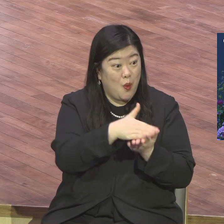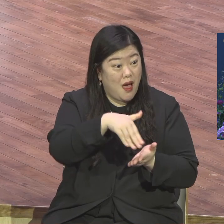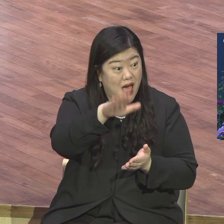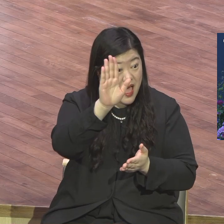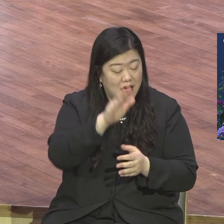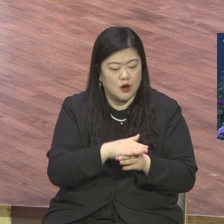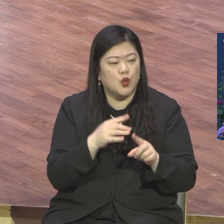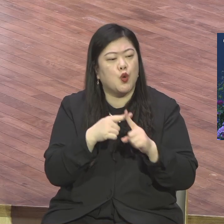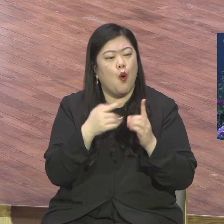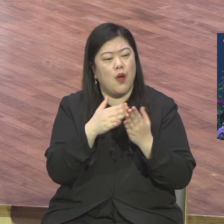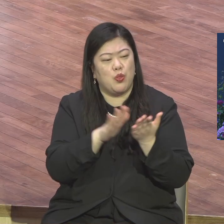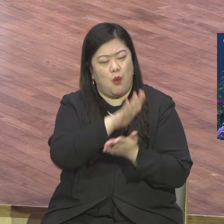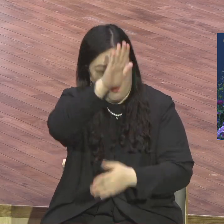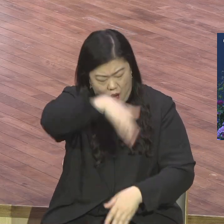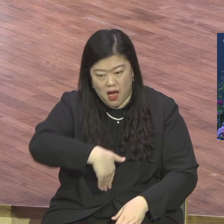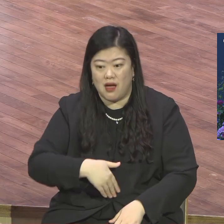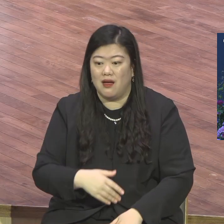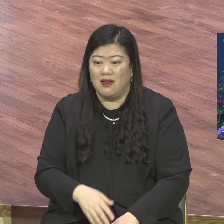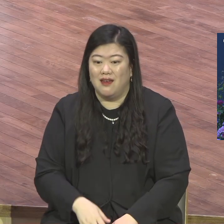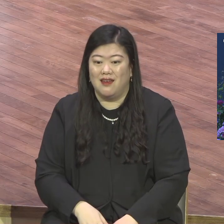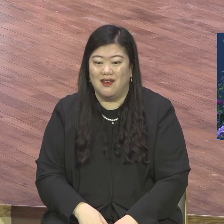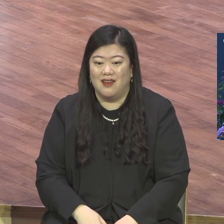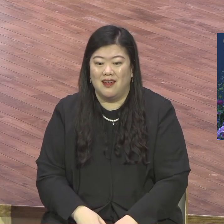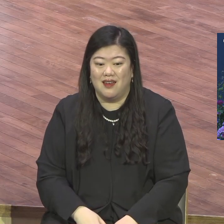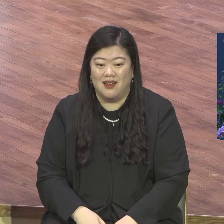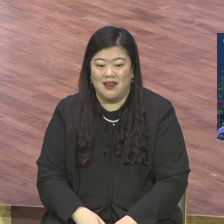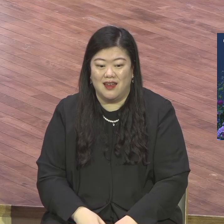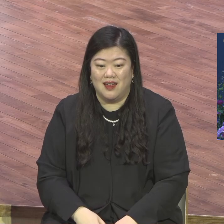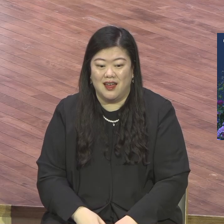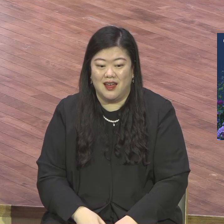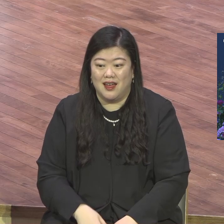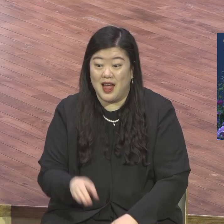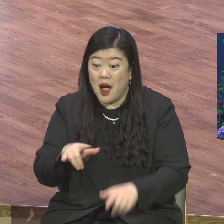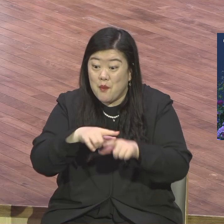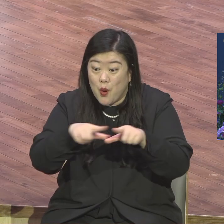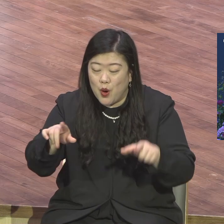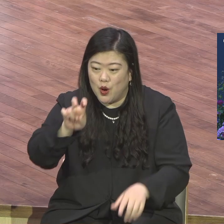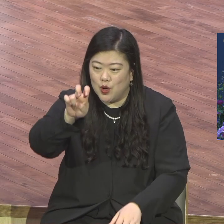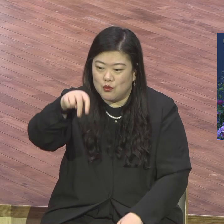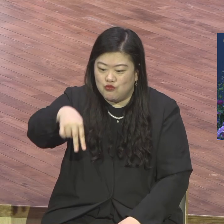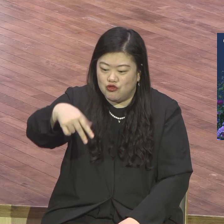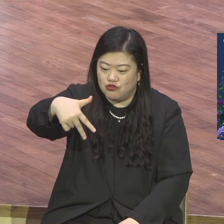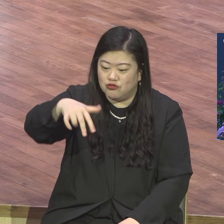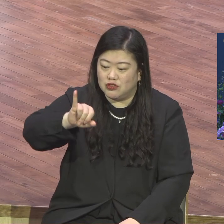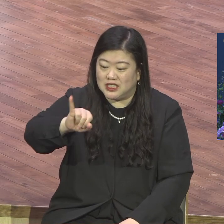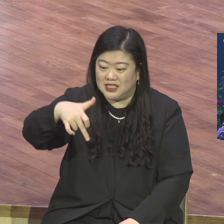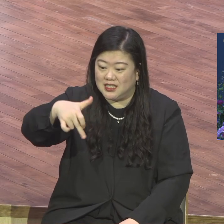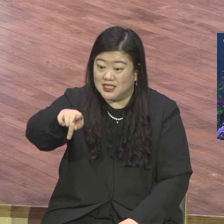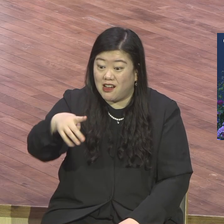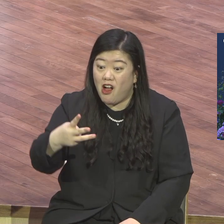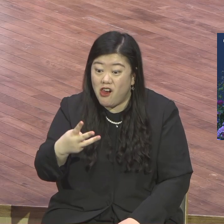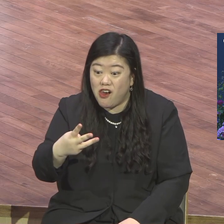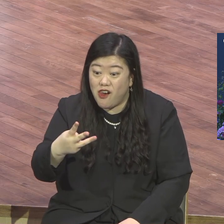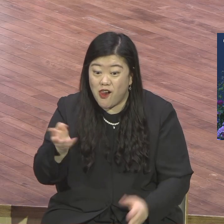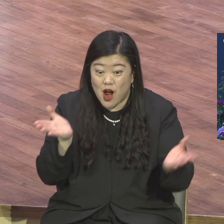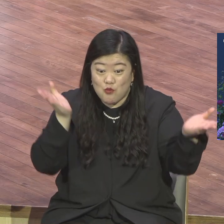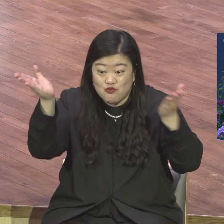뮤지컬이잖아요. 거짓말 아니잖아요. 뮤지컬 보러 갔는데 그 공연 장소가 기가 막히고